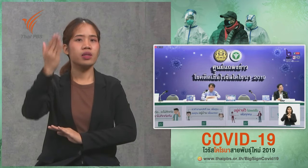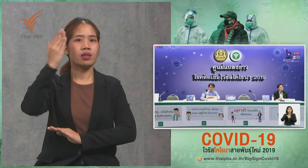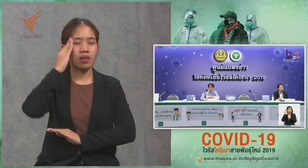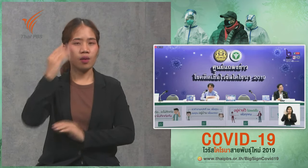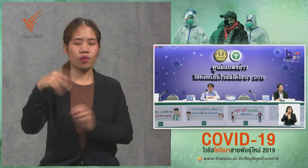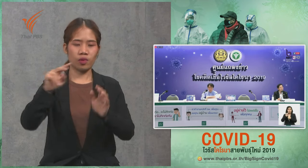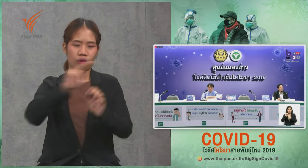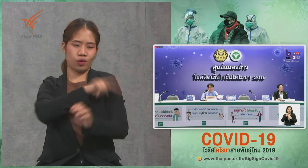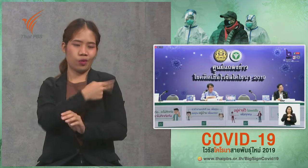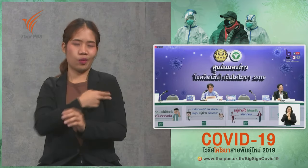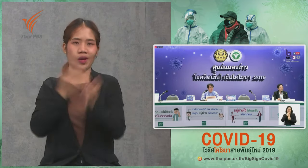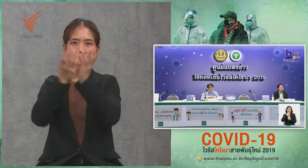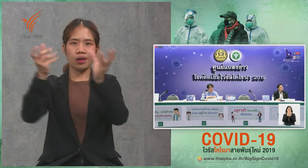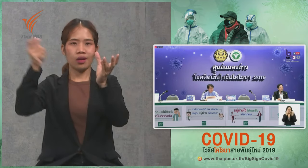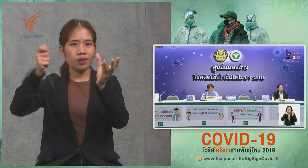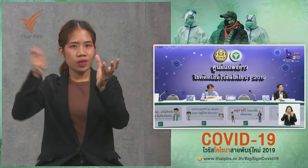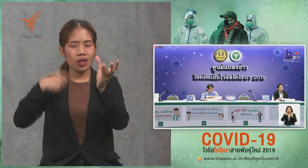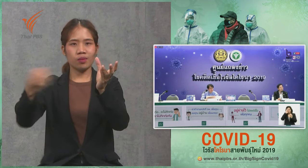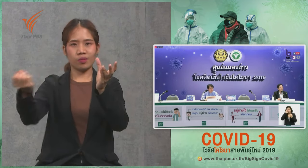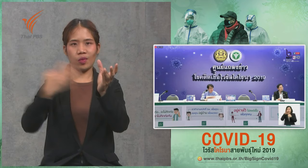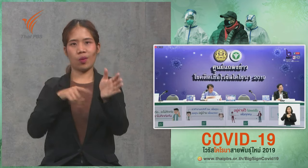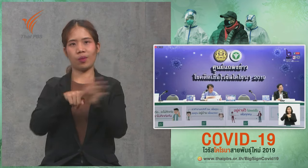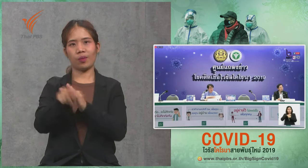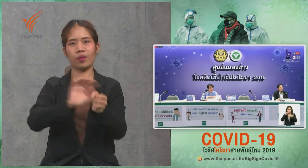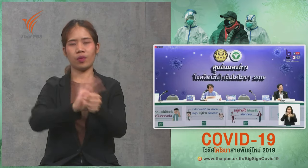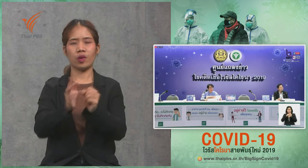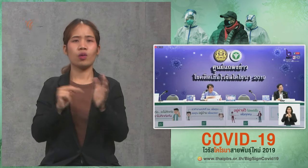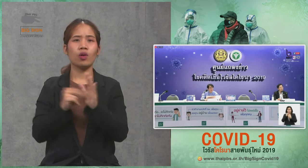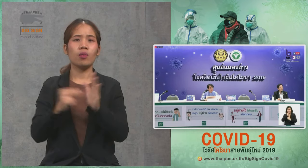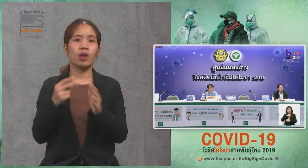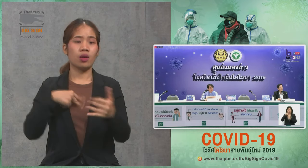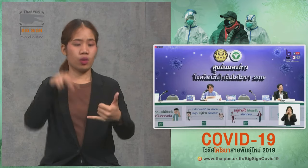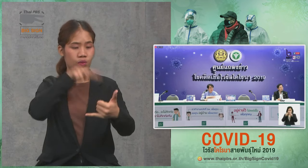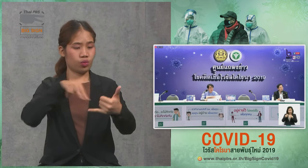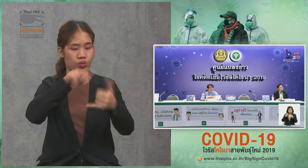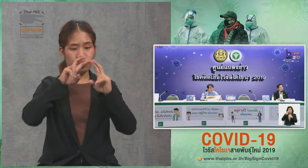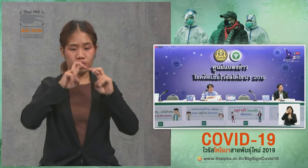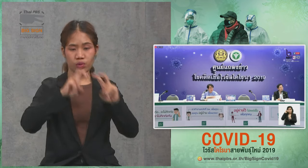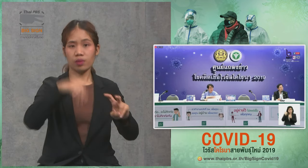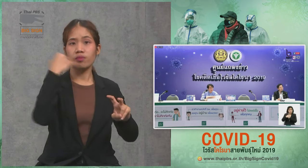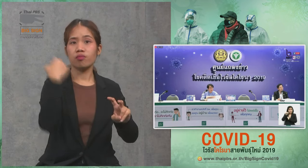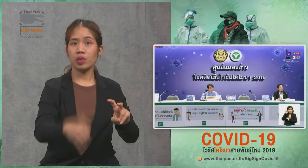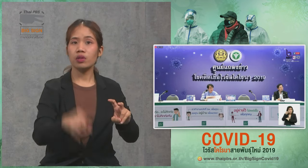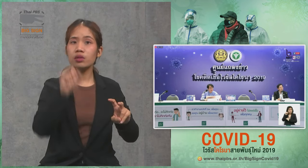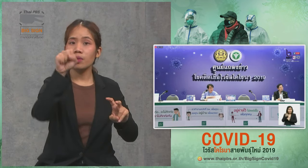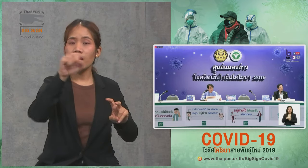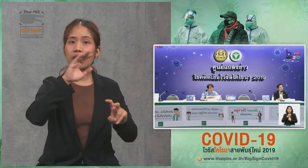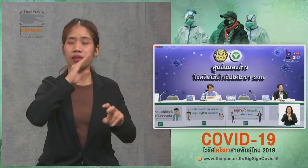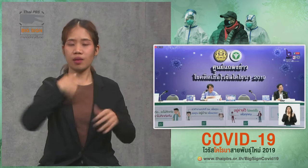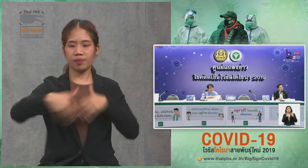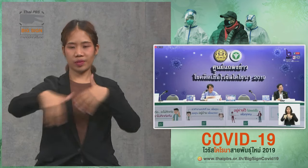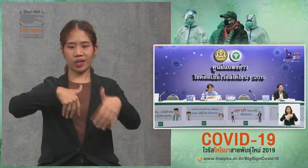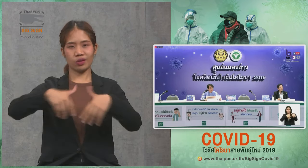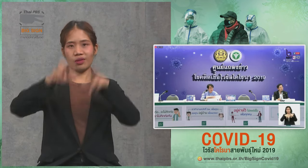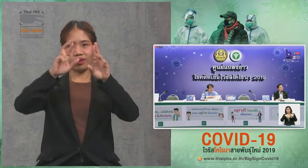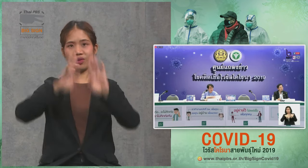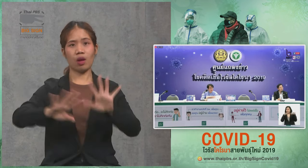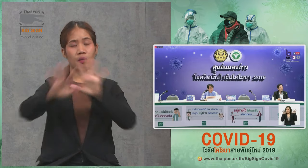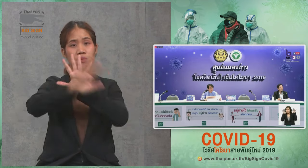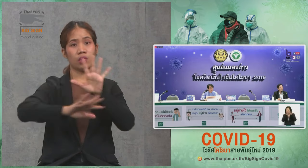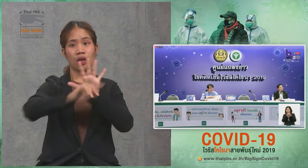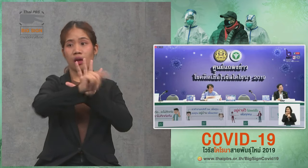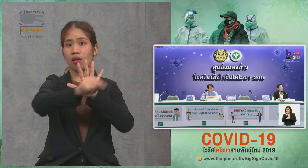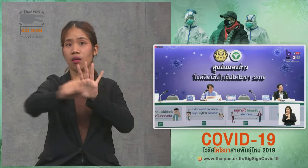รมศาสตร์จะถามว่ากรณีถือว่าเป็นการวินิจฉัยโรคที่ผิดพลาดหรือเปล่าและถ้าสมมติว่ามีประชาชนที่มีลักษณะคล้